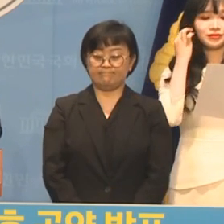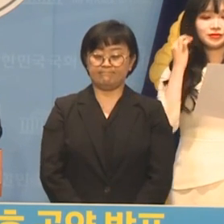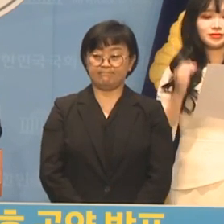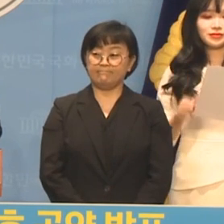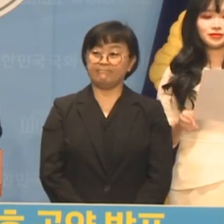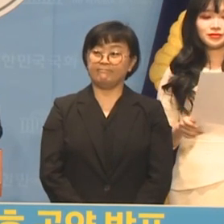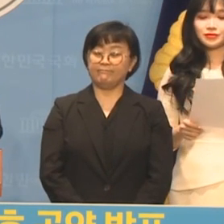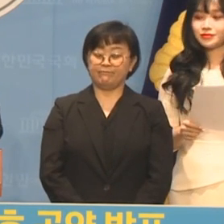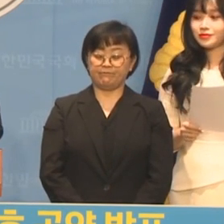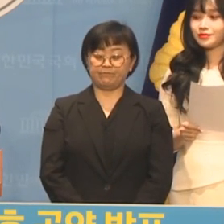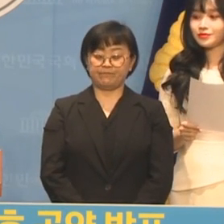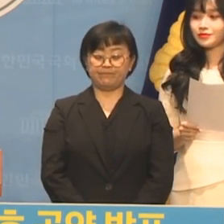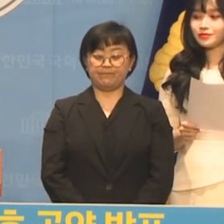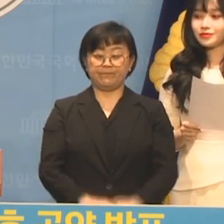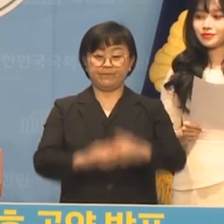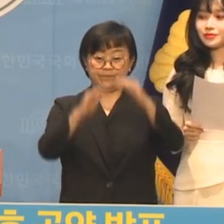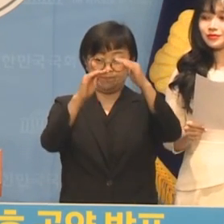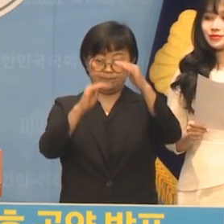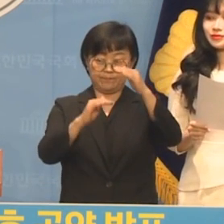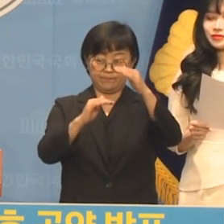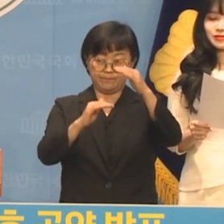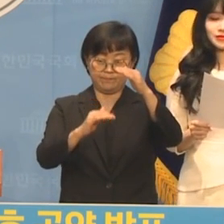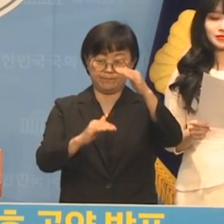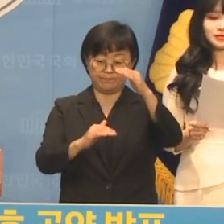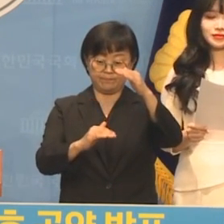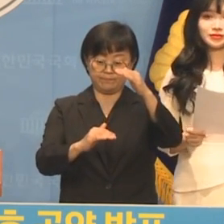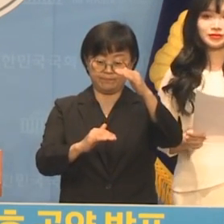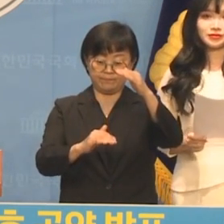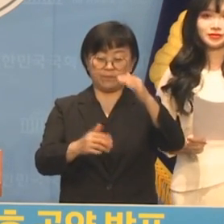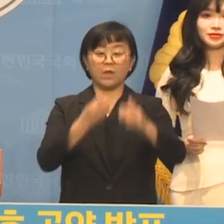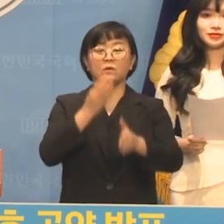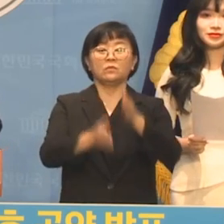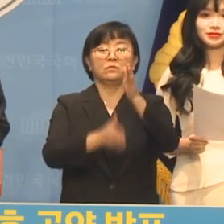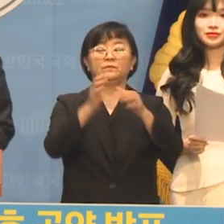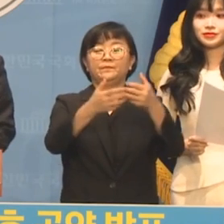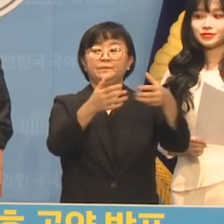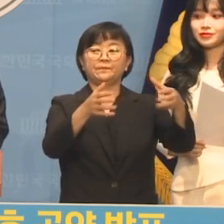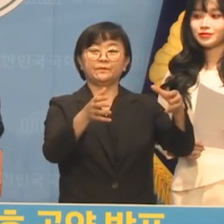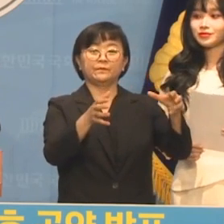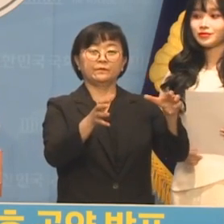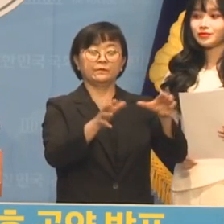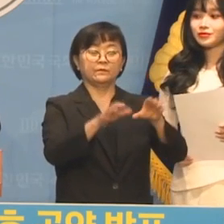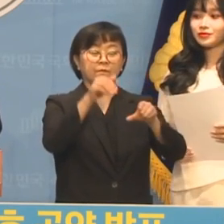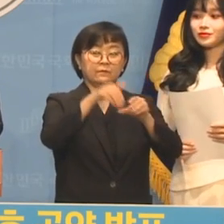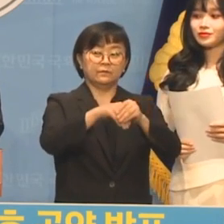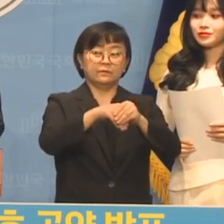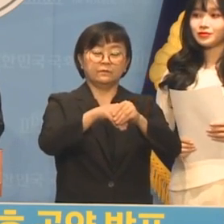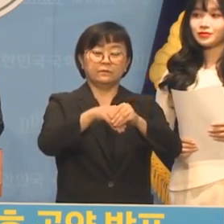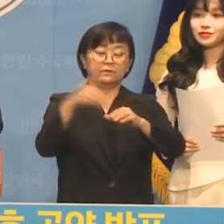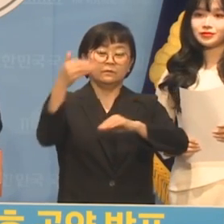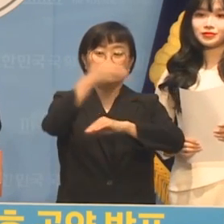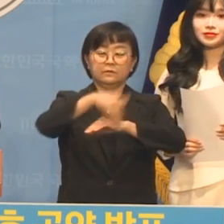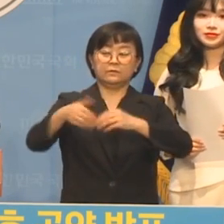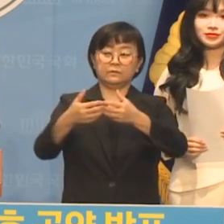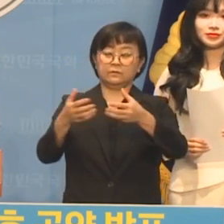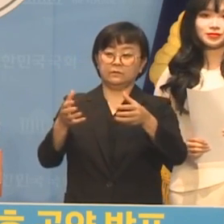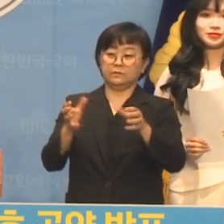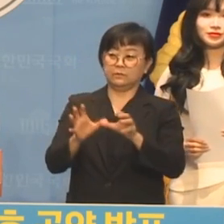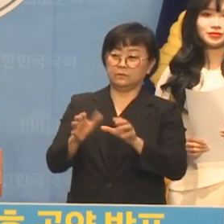발표하도록 하겠습니다. 그러면 기자회견은 우리 서울시당 총선